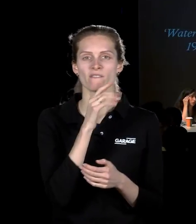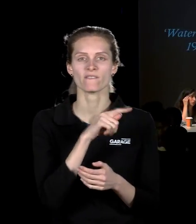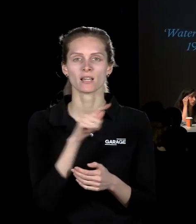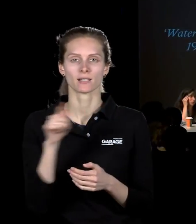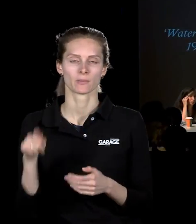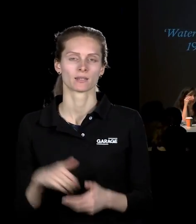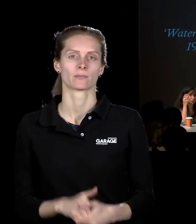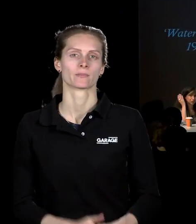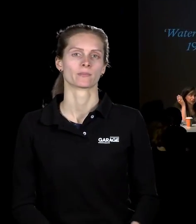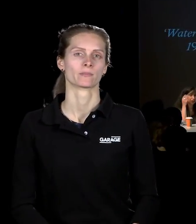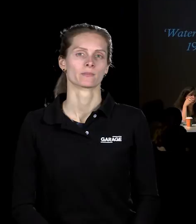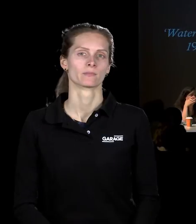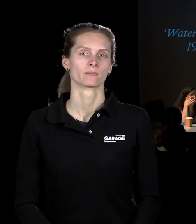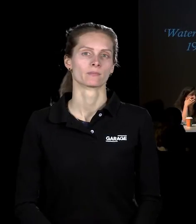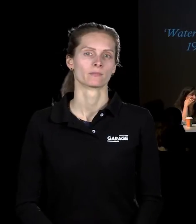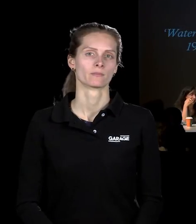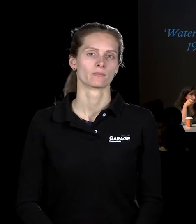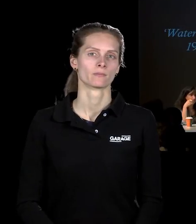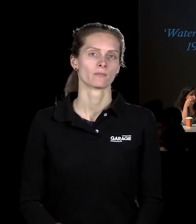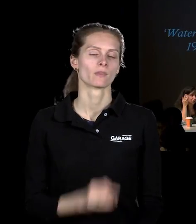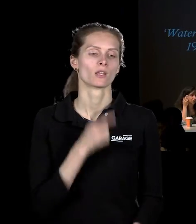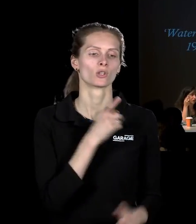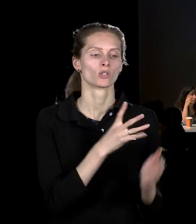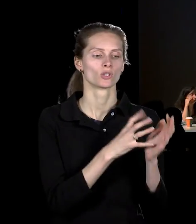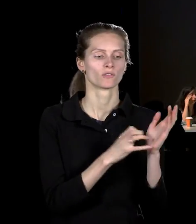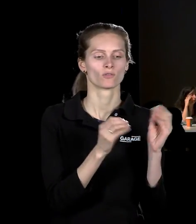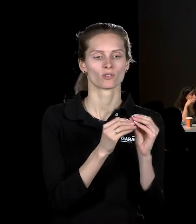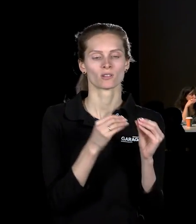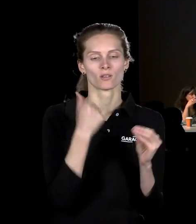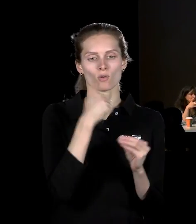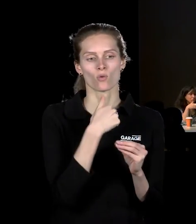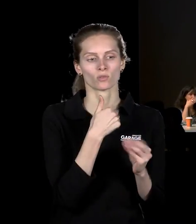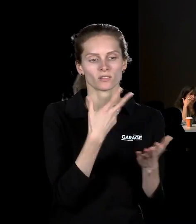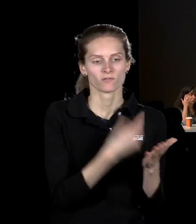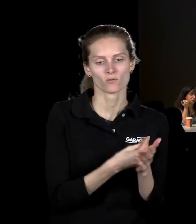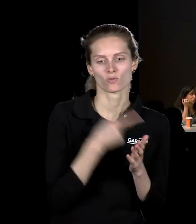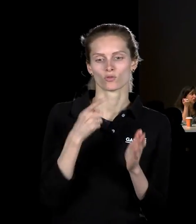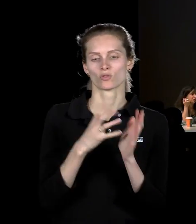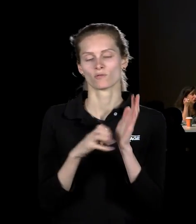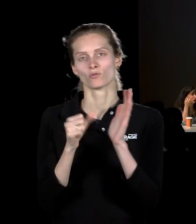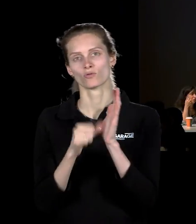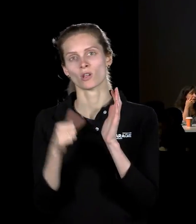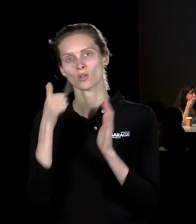там в 10-е годы, они были одними, в 60-е годы они были другими, что они могут быть